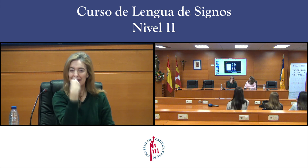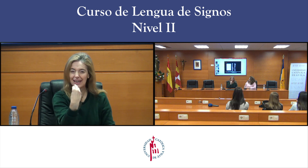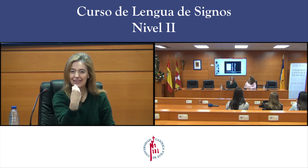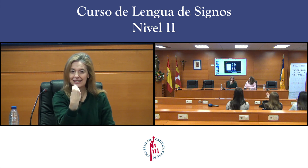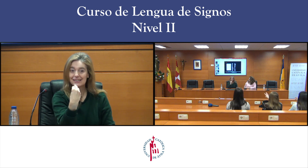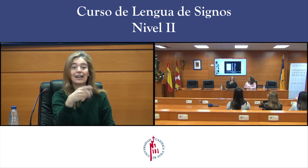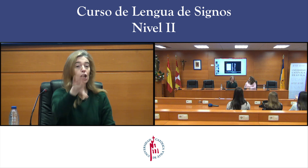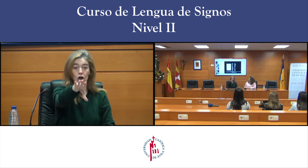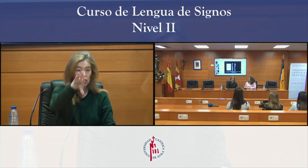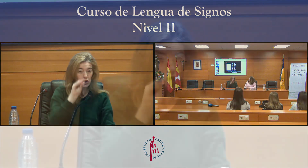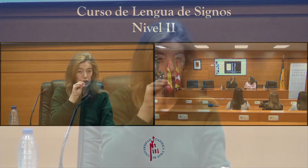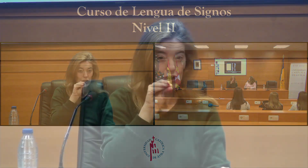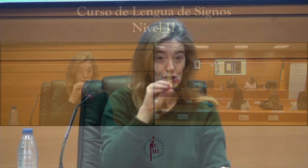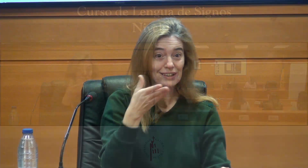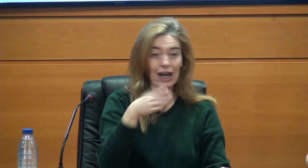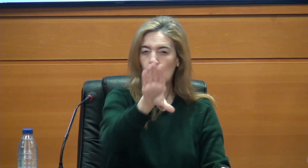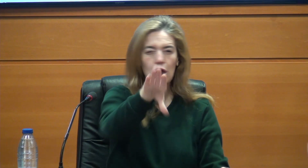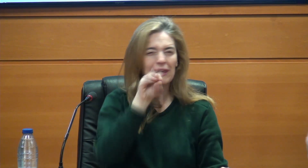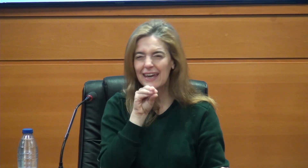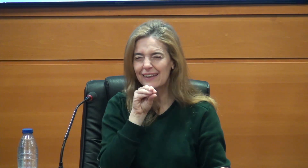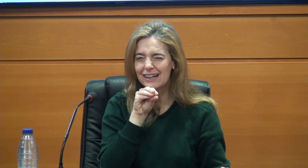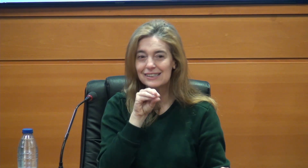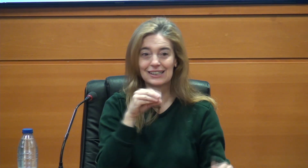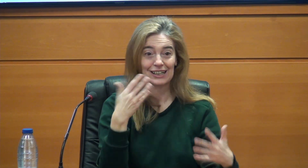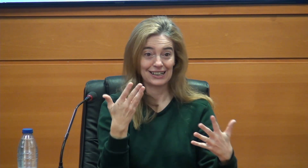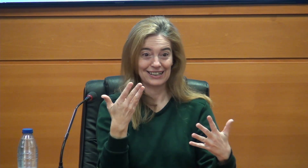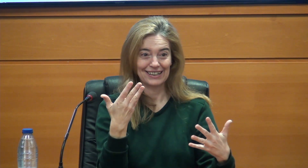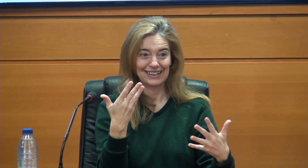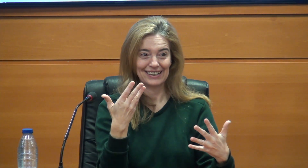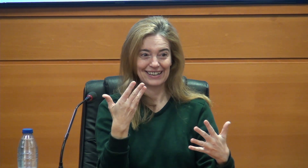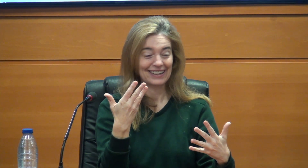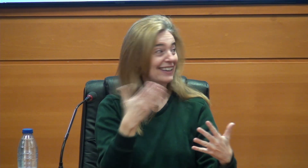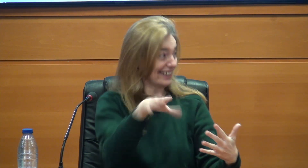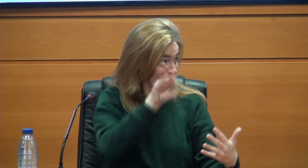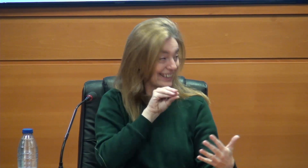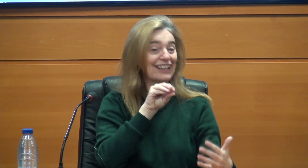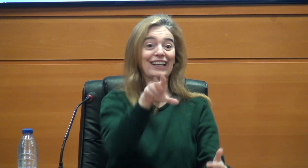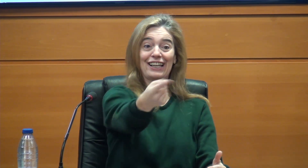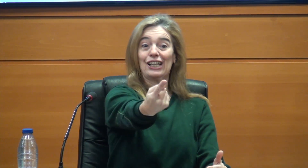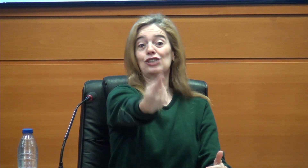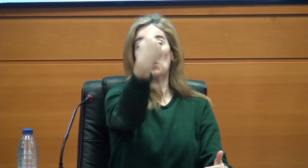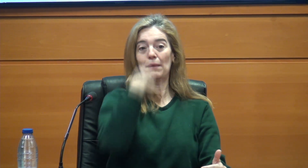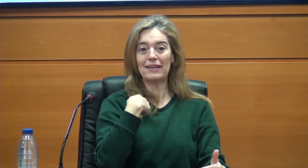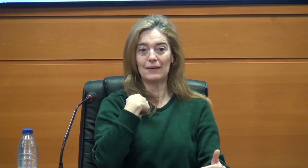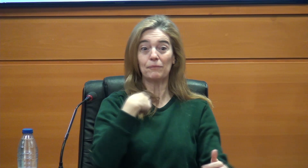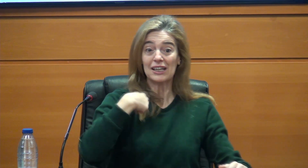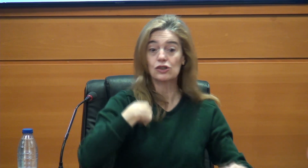cuando preguntamos siempre hacia nosotros me entiendes y para saber si me entiendes